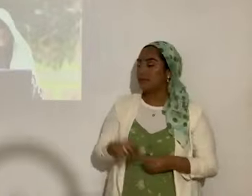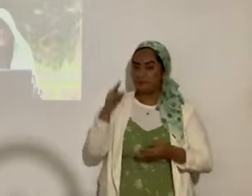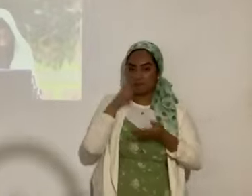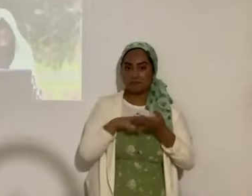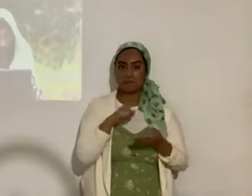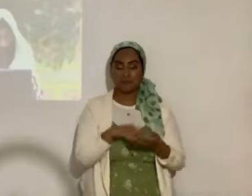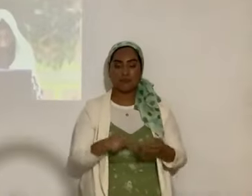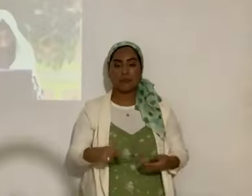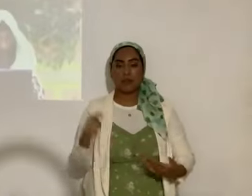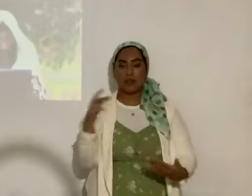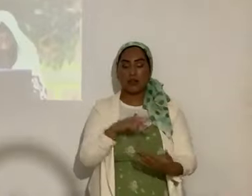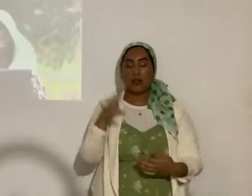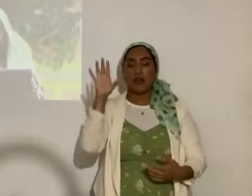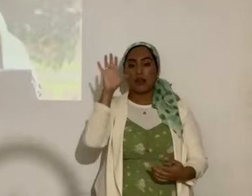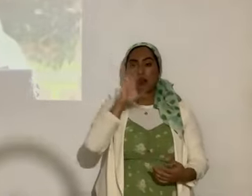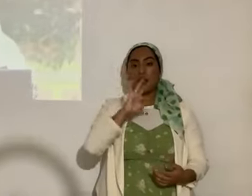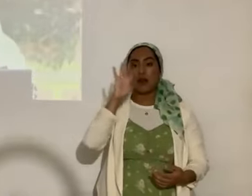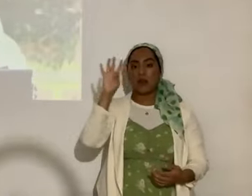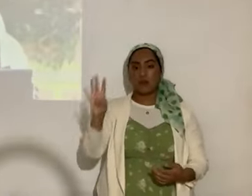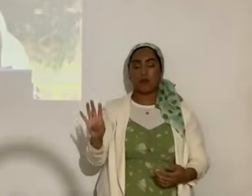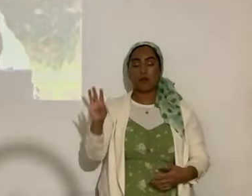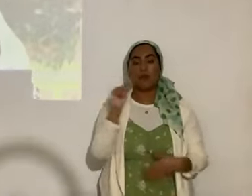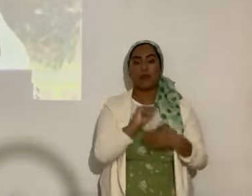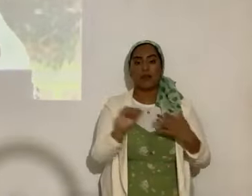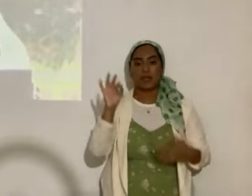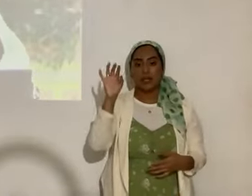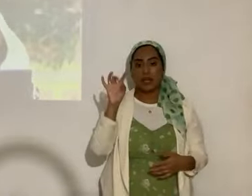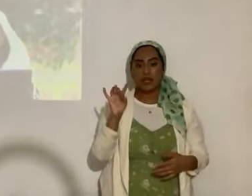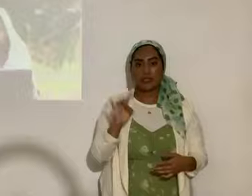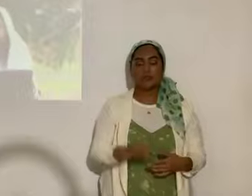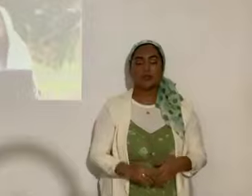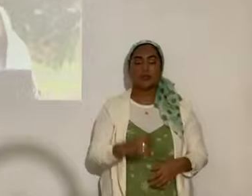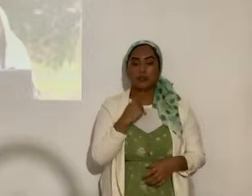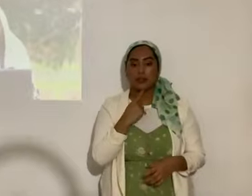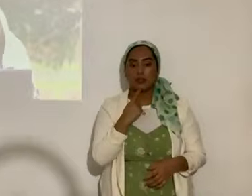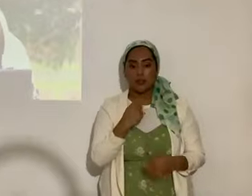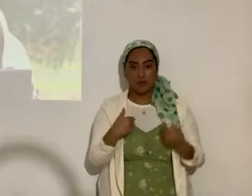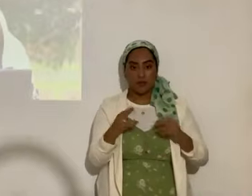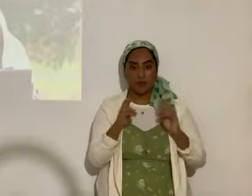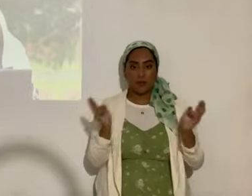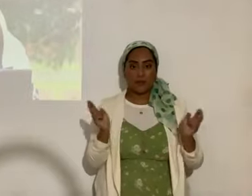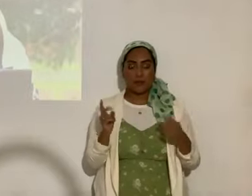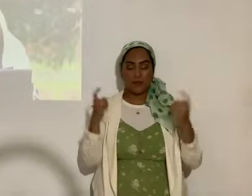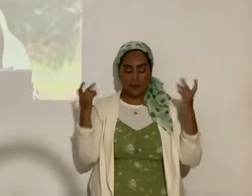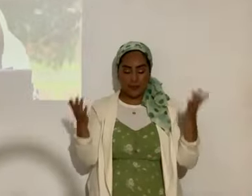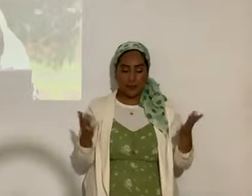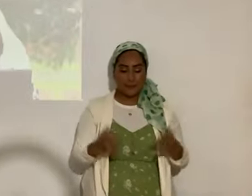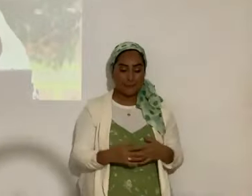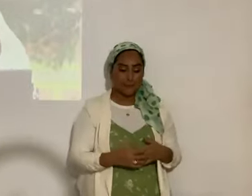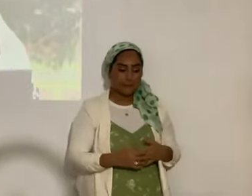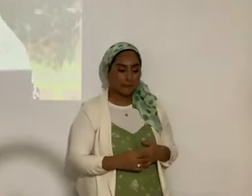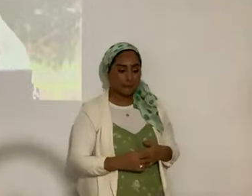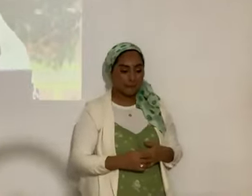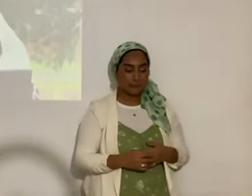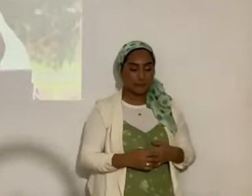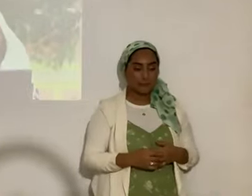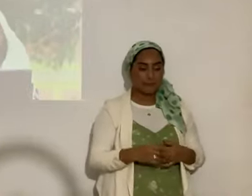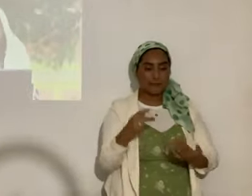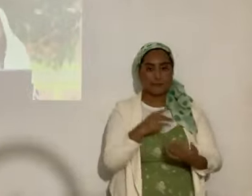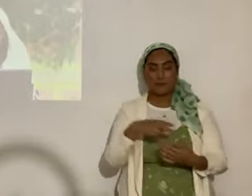amados salmo 94 verso 8 dice así ya lo tiene Aleluya yo ya lo tengo